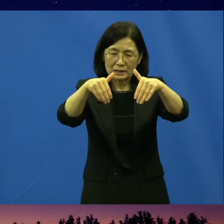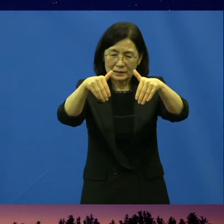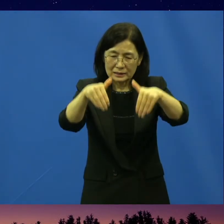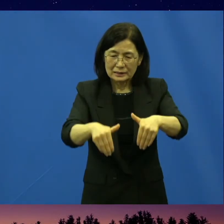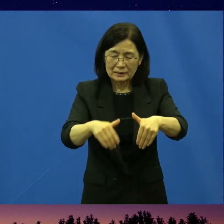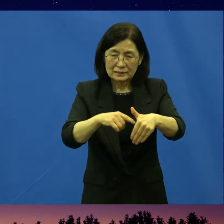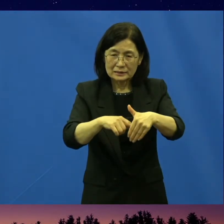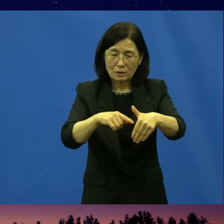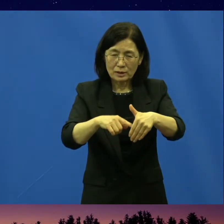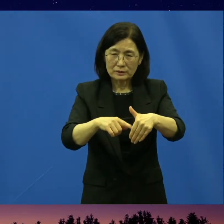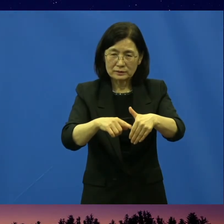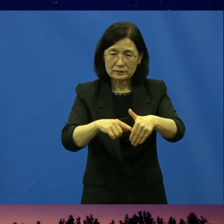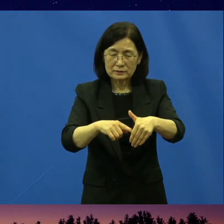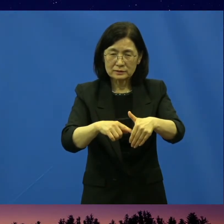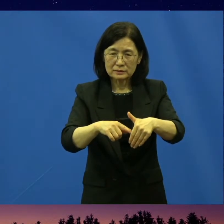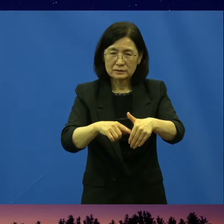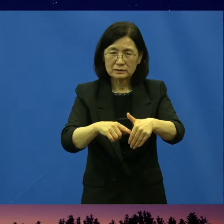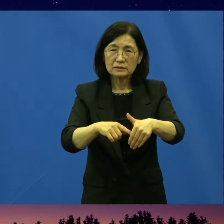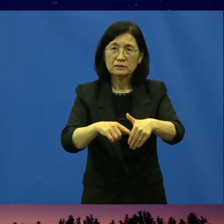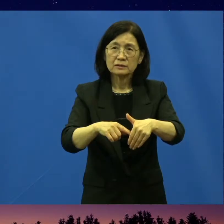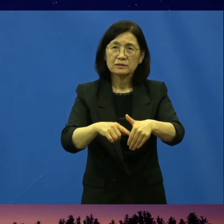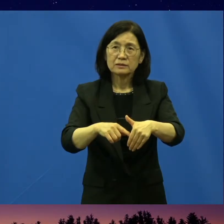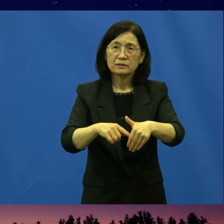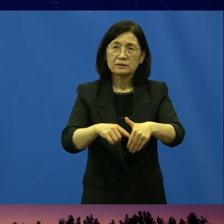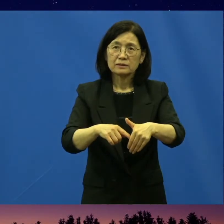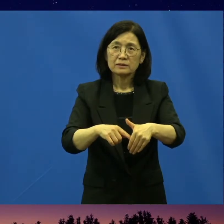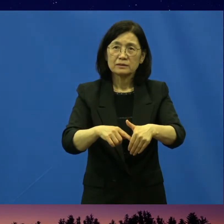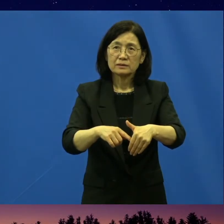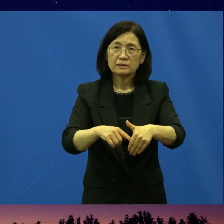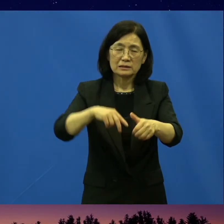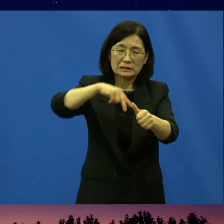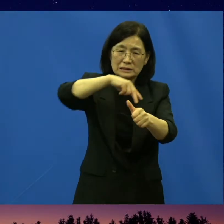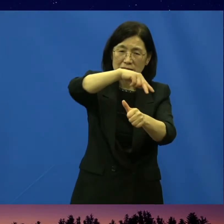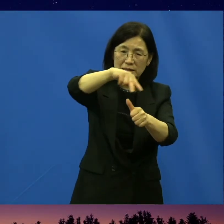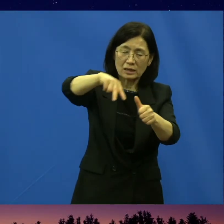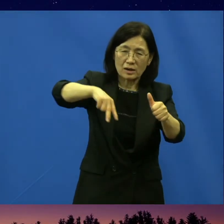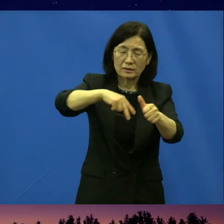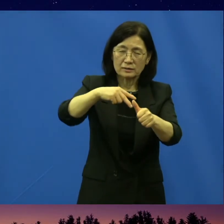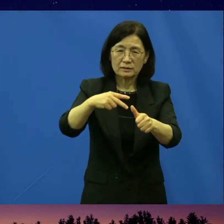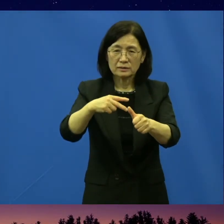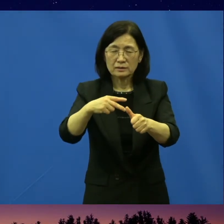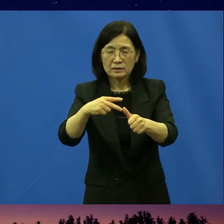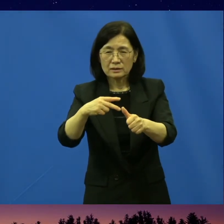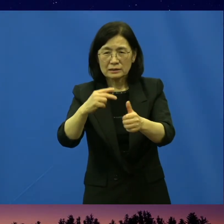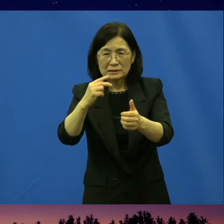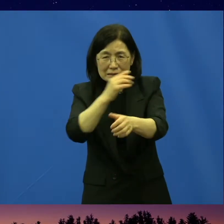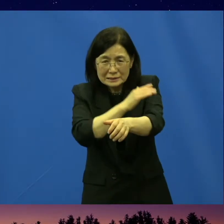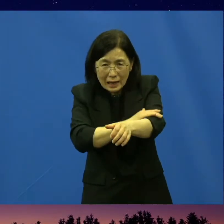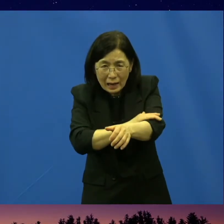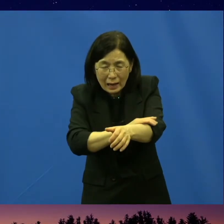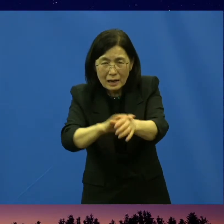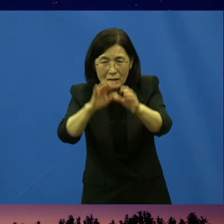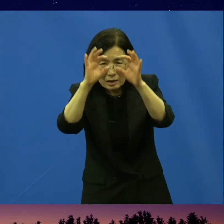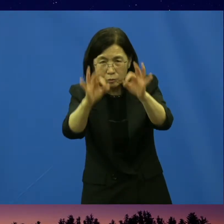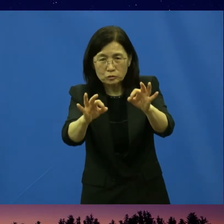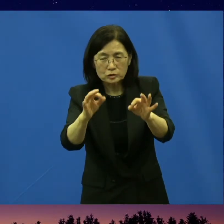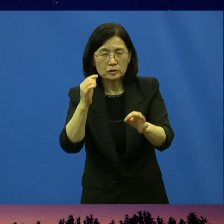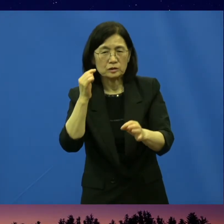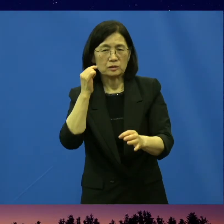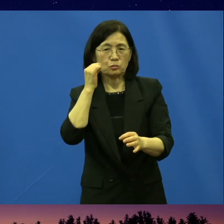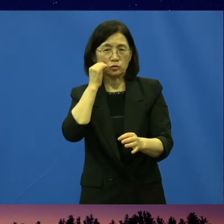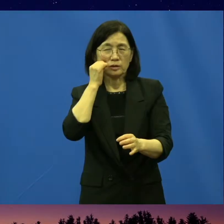파악을 하는데 실패한 거예요. 여러분, 현실의 파악은 뭘까요? 이스라엘이 고립되어 있다는 거예요.